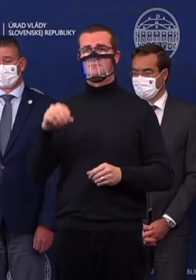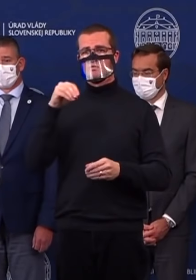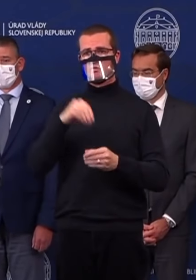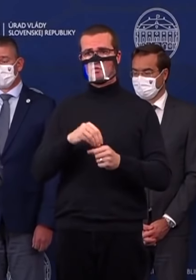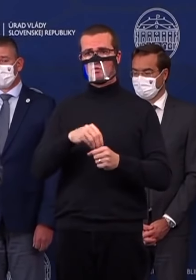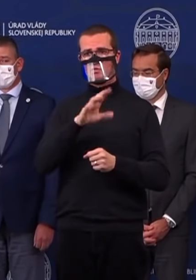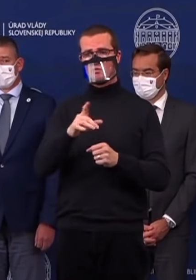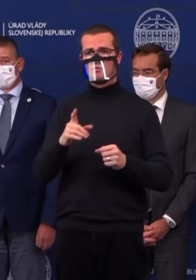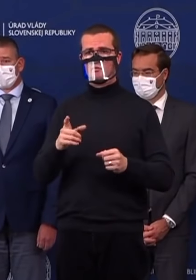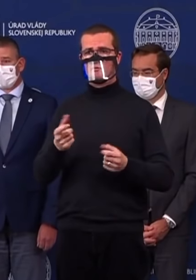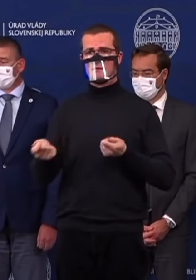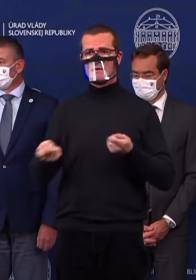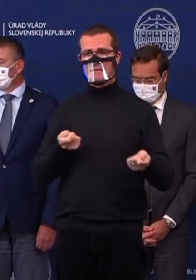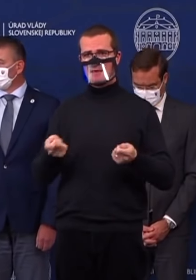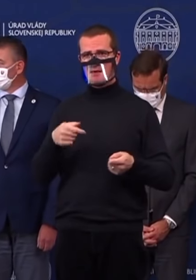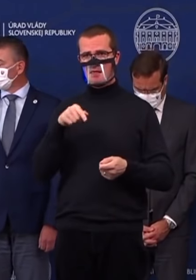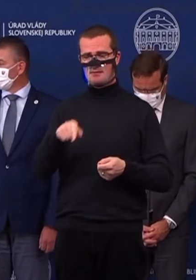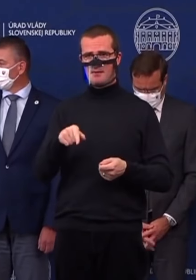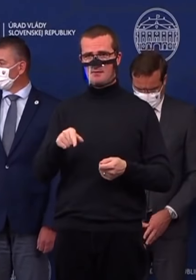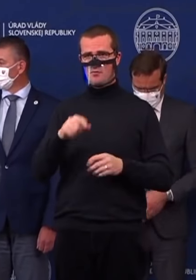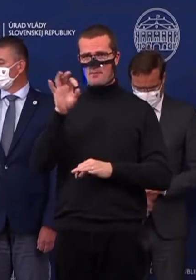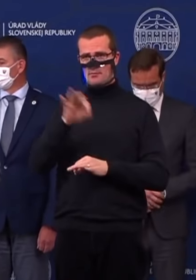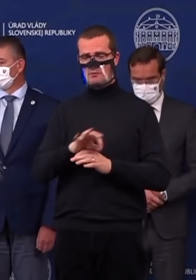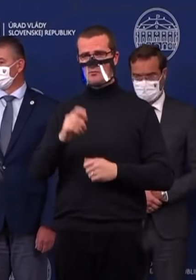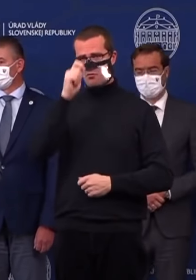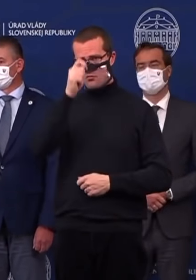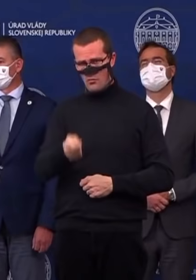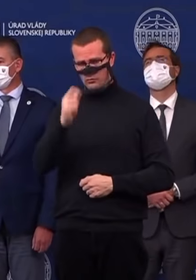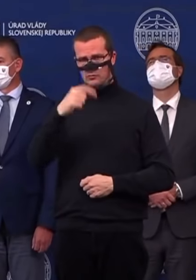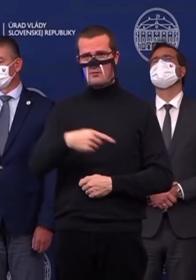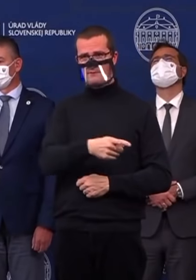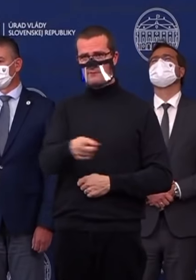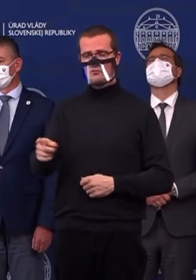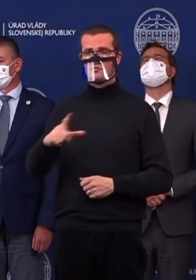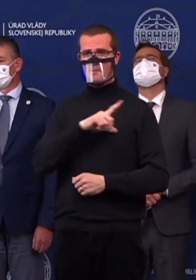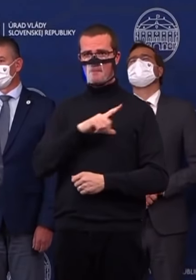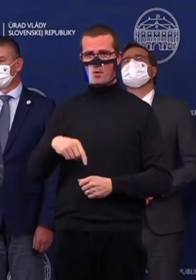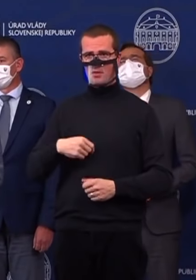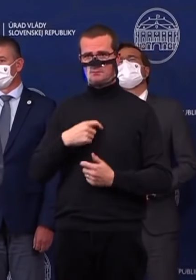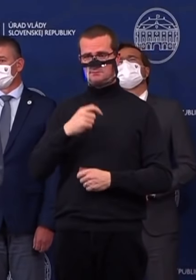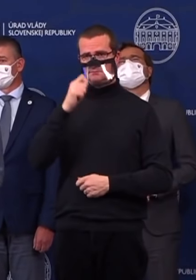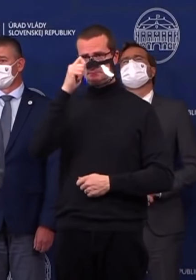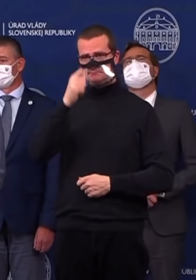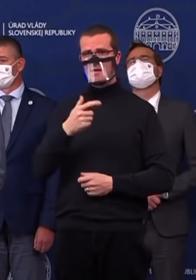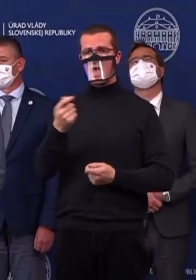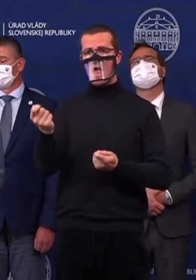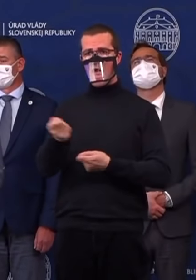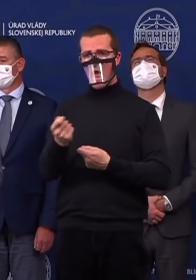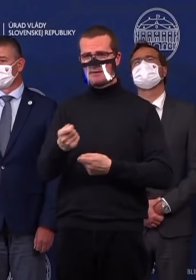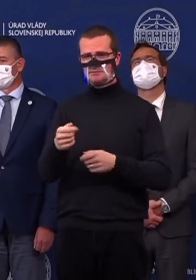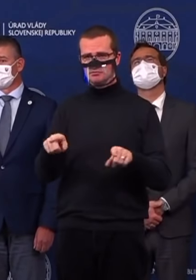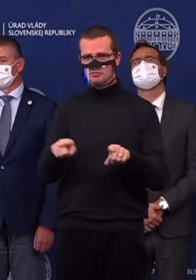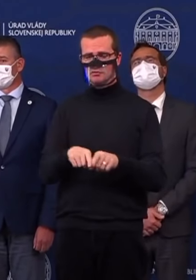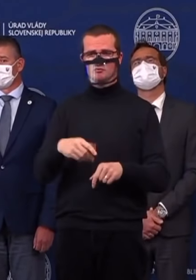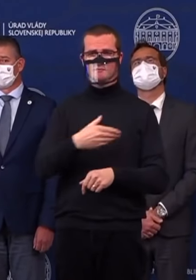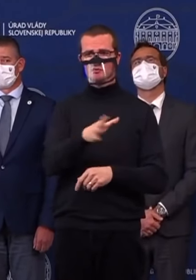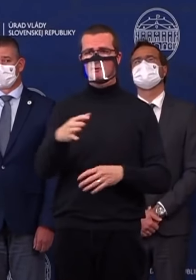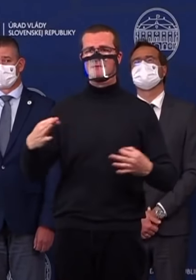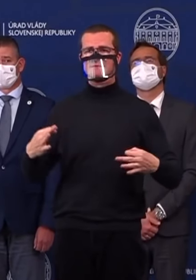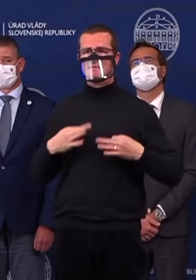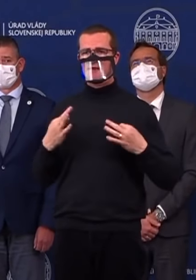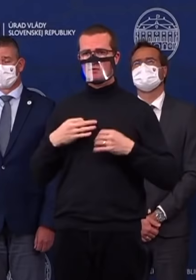réžii sa celý tento pilot udial. Klobúk dole voči príslušníkom policajného zboru, hasičského zboru, všetkým